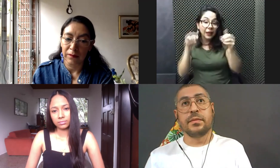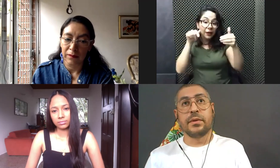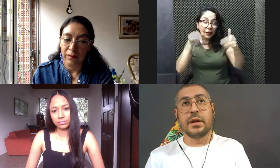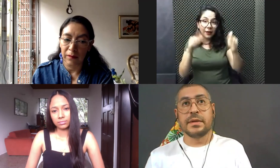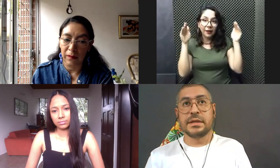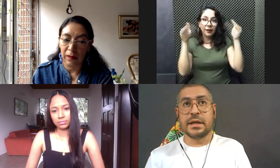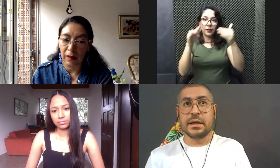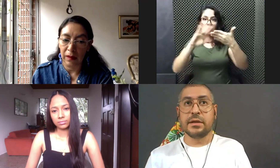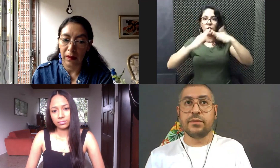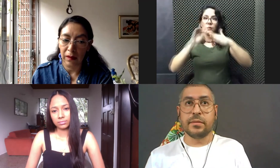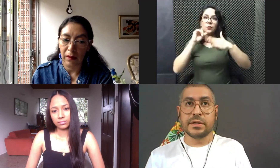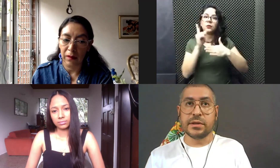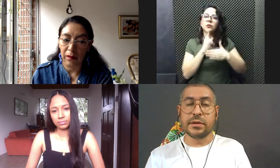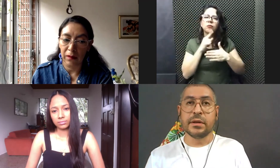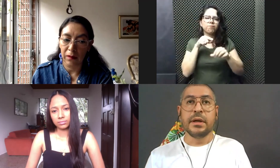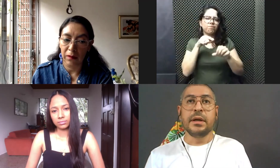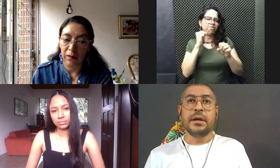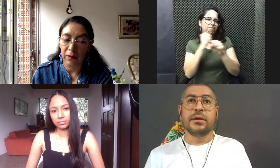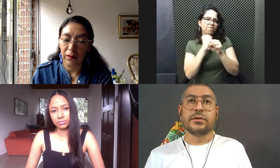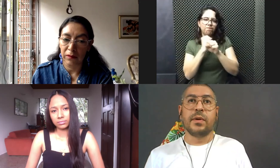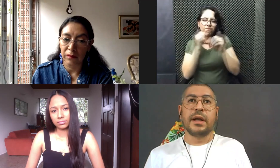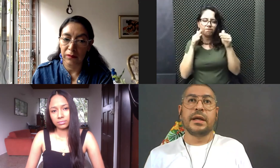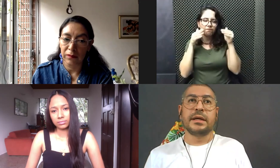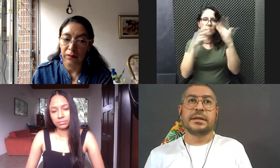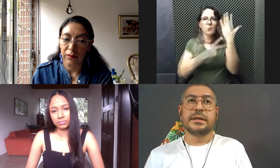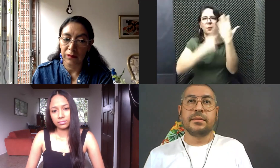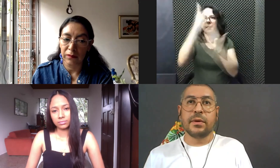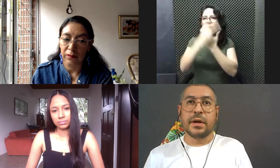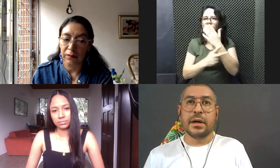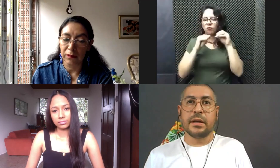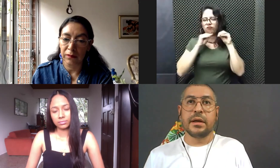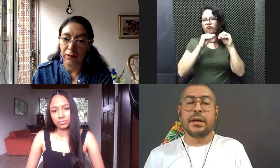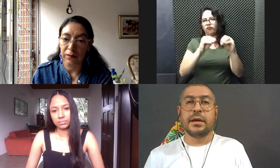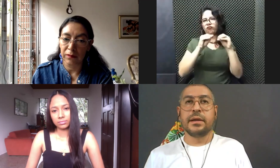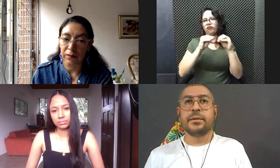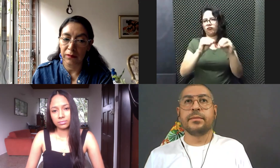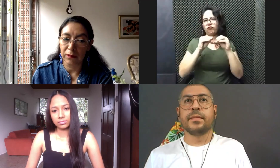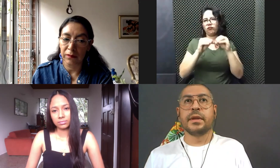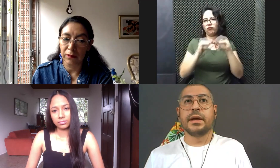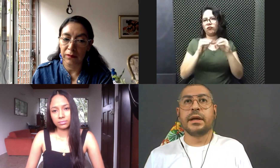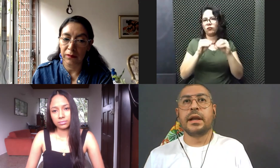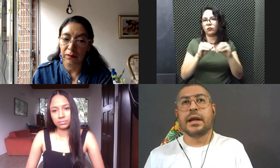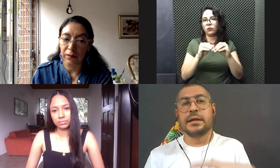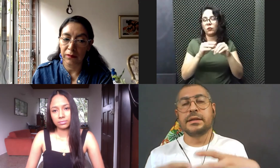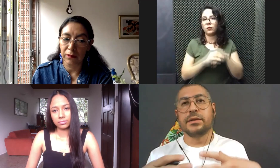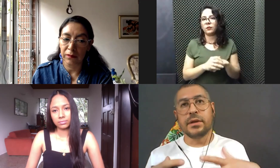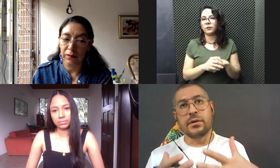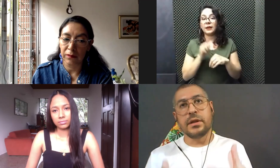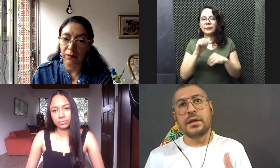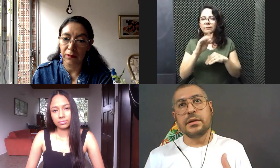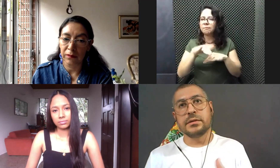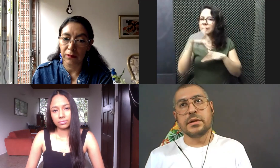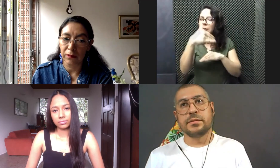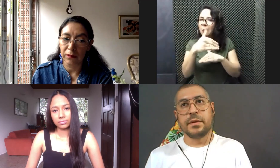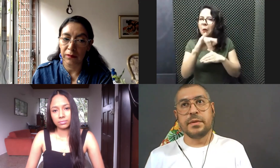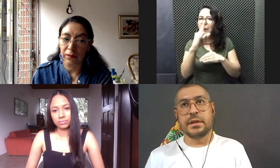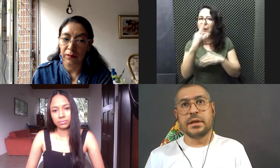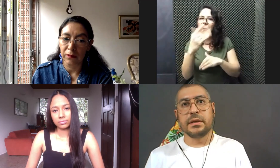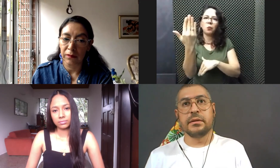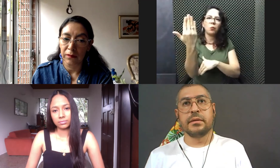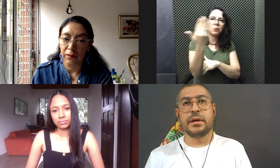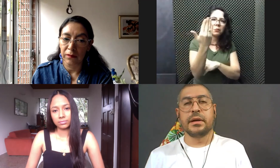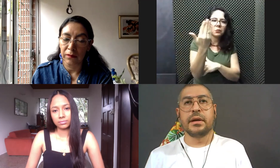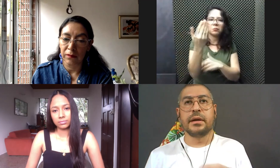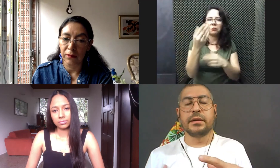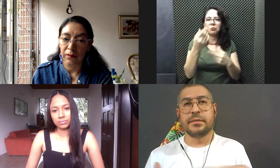trabajamos en programas y talleres de formación, los cuales desembocan en la realización de contenidos que nos